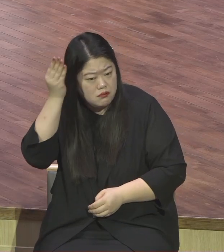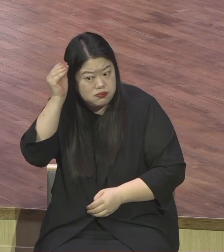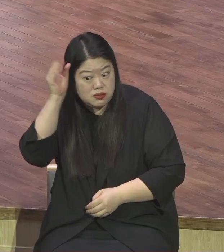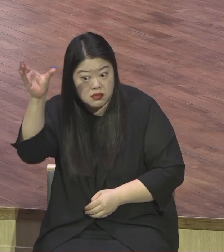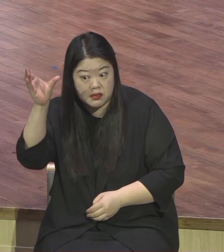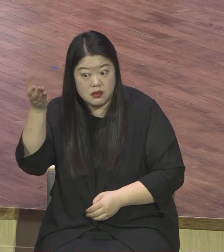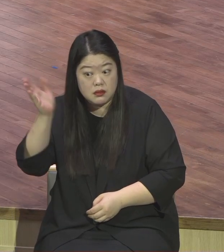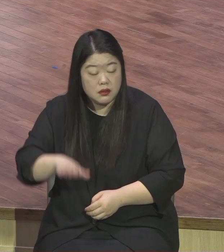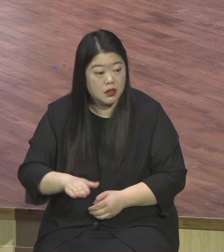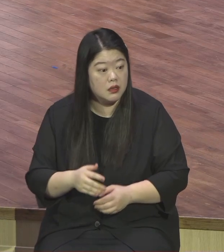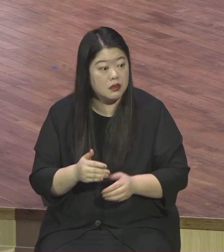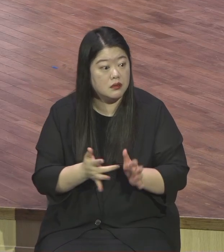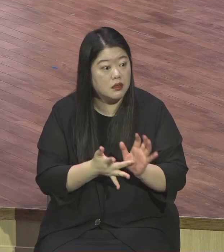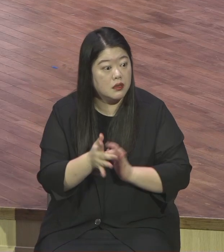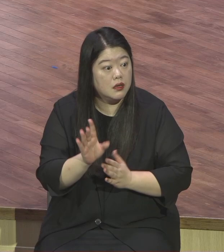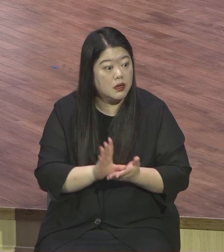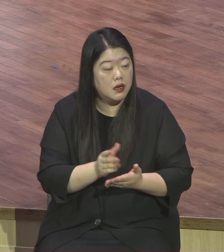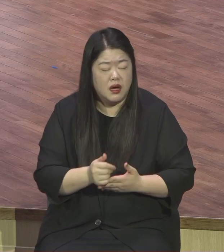그래서